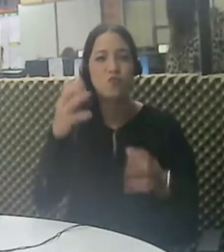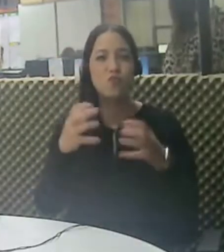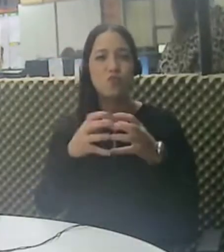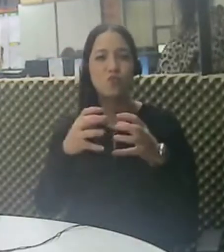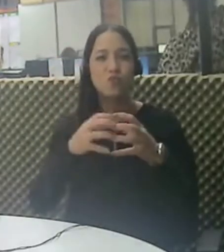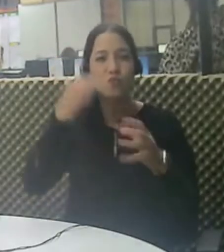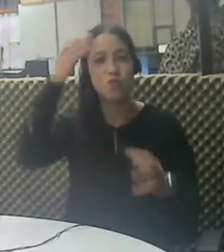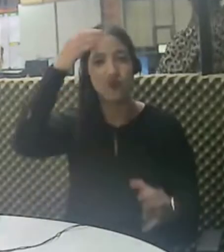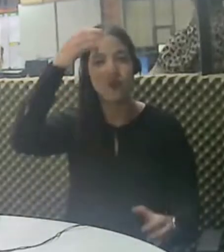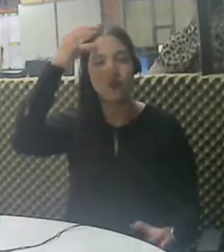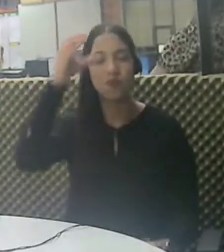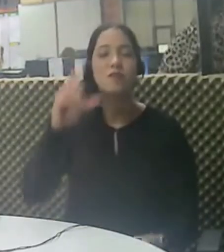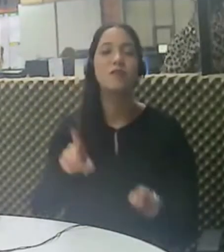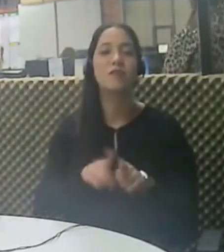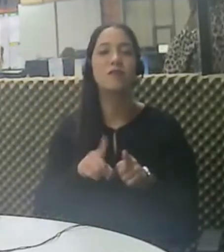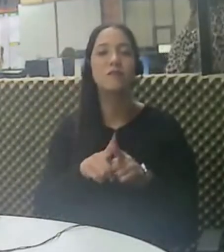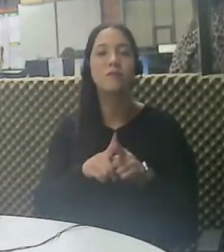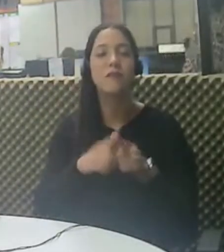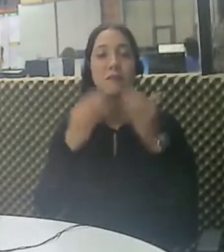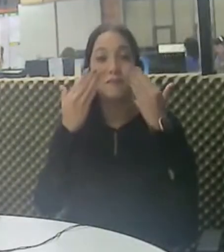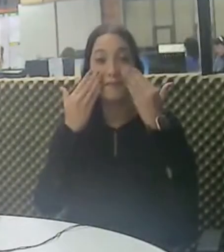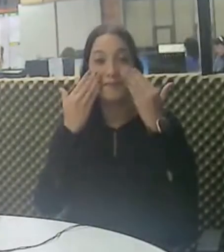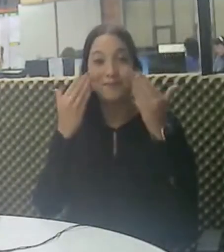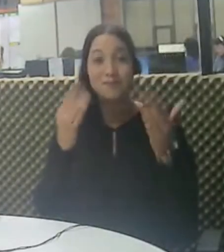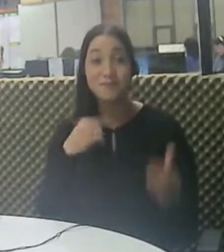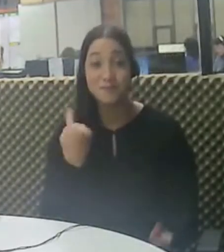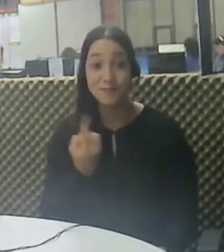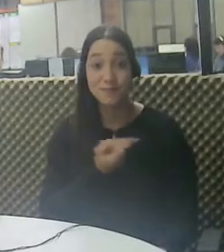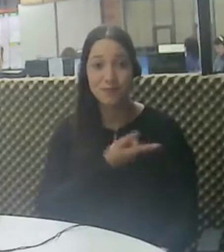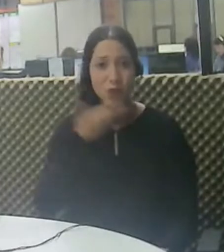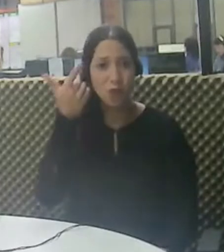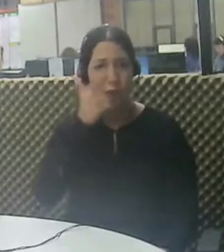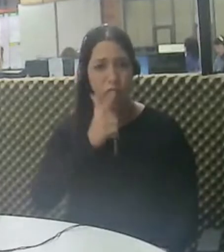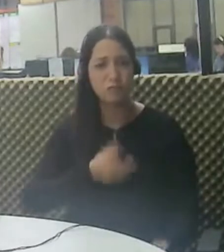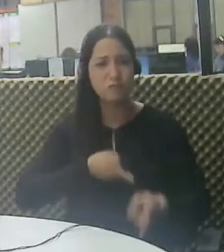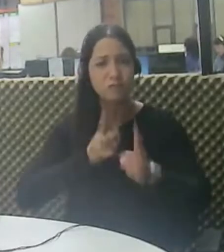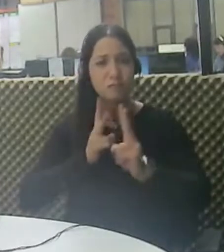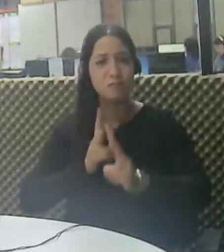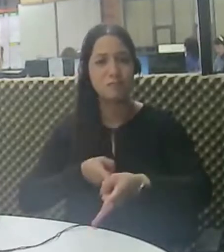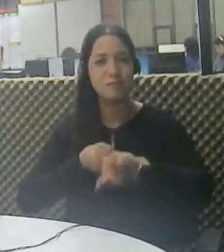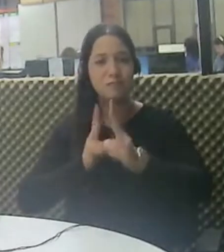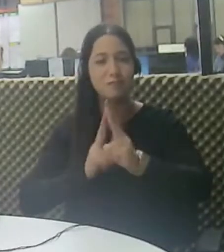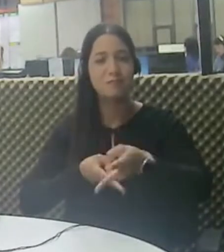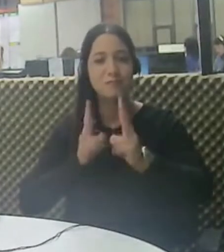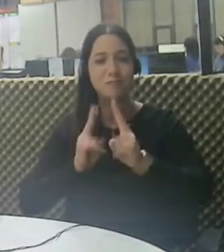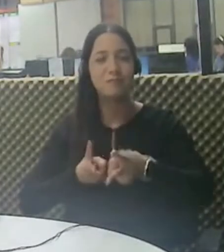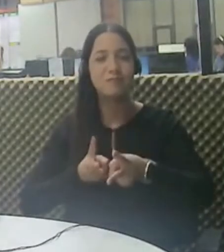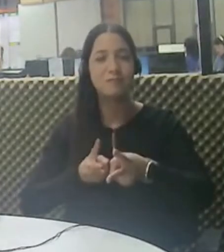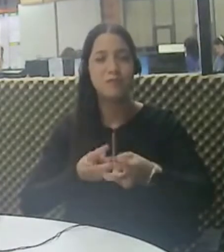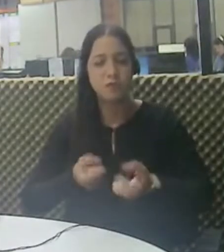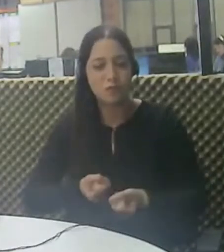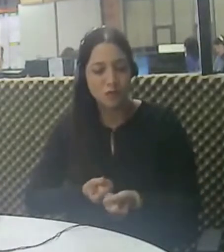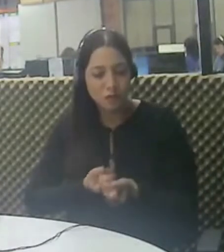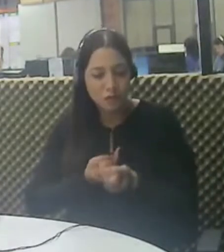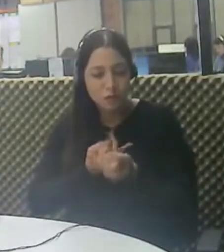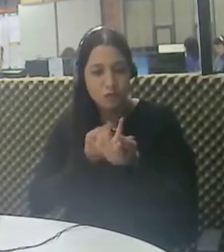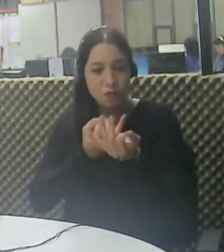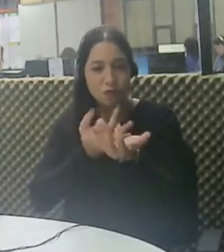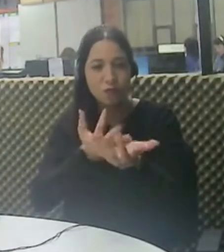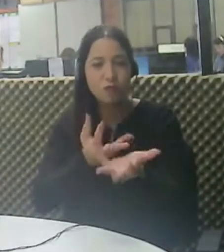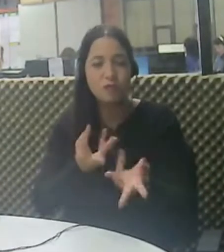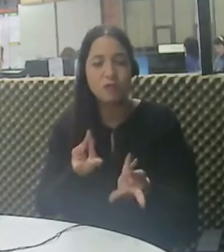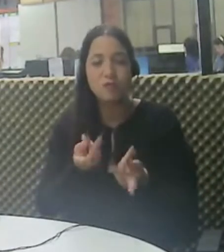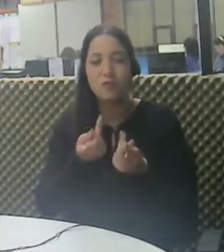as pessoas dos ternos, para a apresentação, para que a gente consiga sempre manter e trazer, ressurgir, cultivar essa